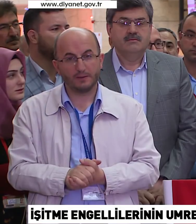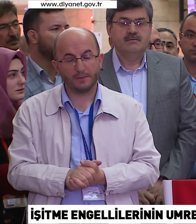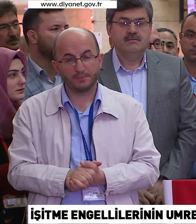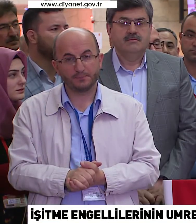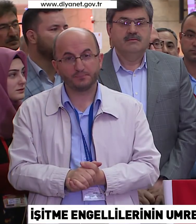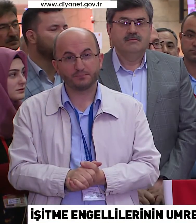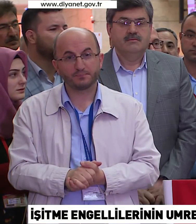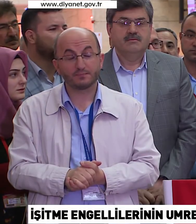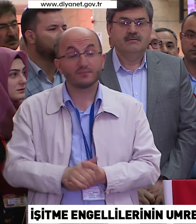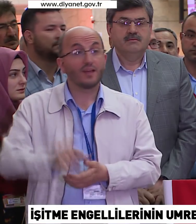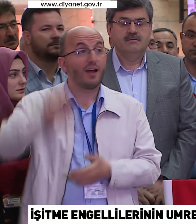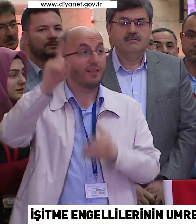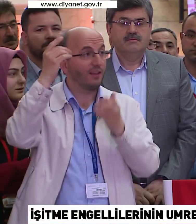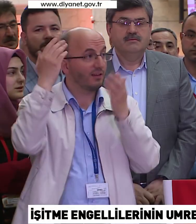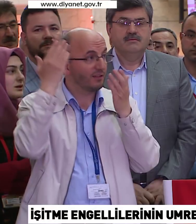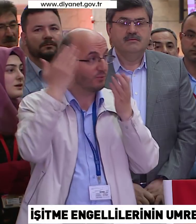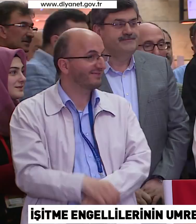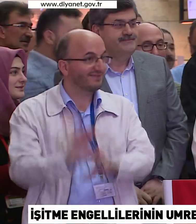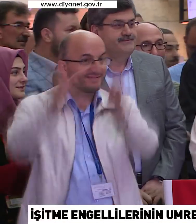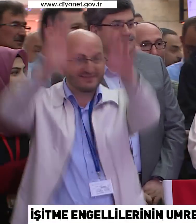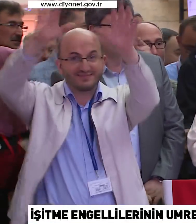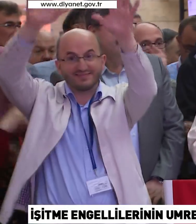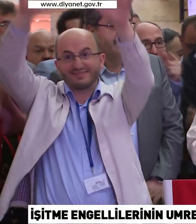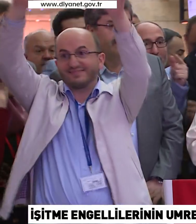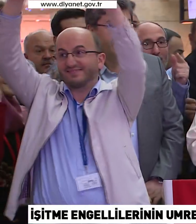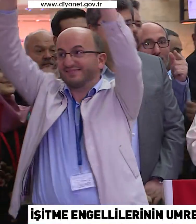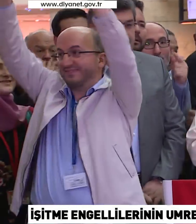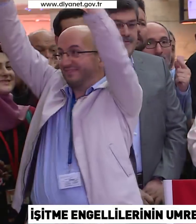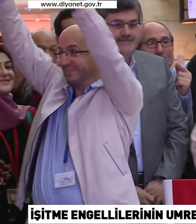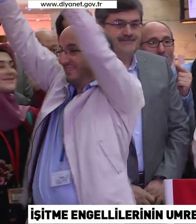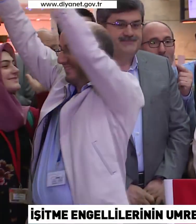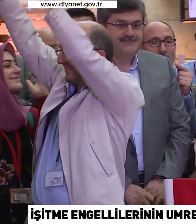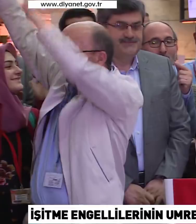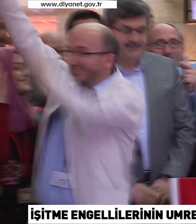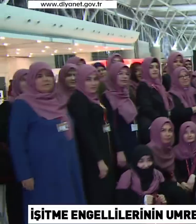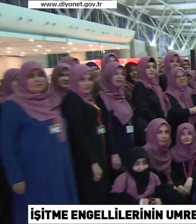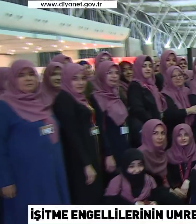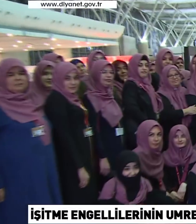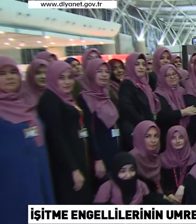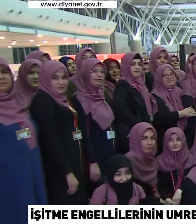Allah kabul eylesin diyorum.